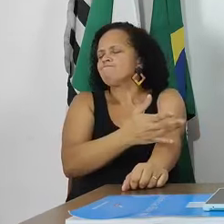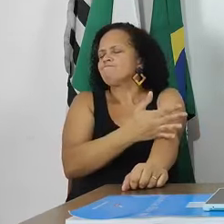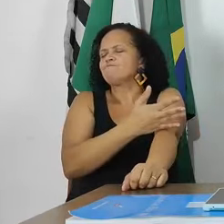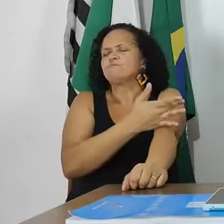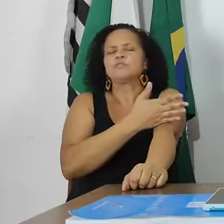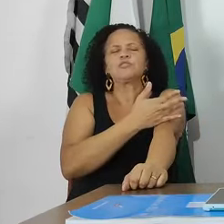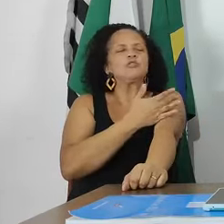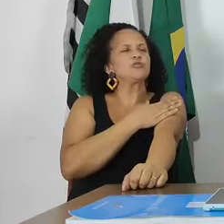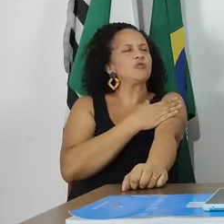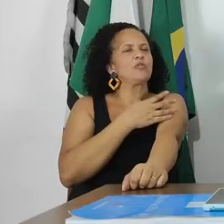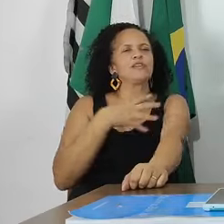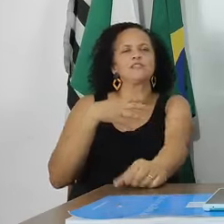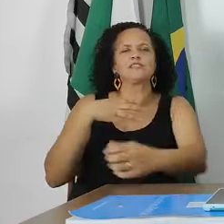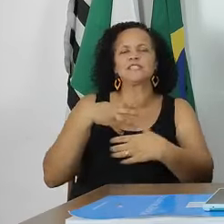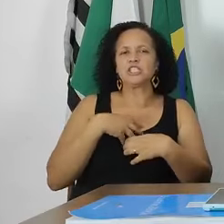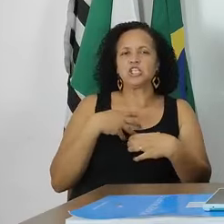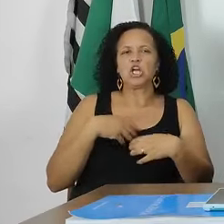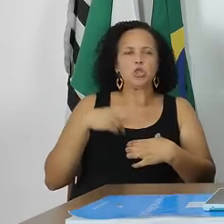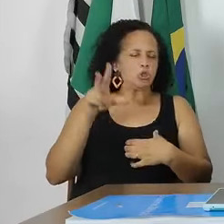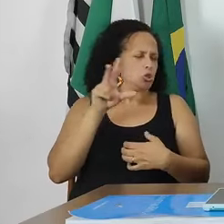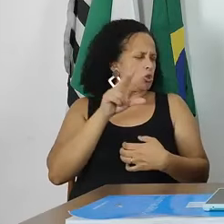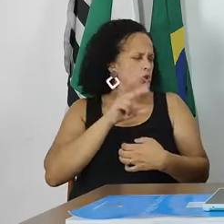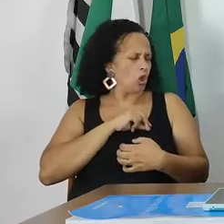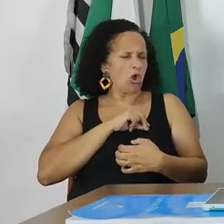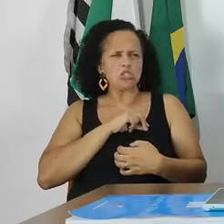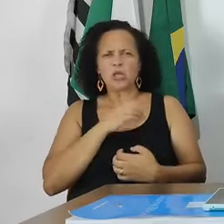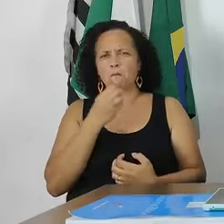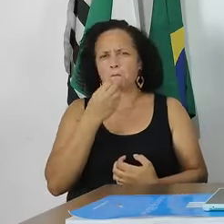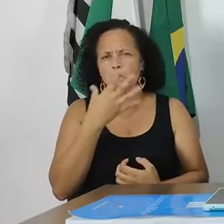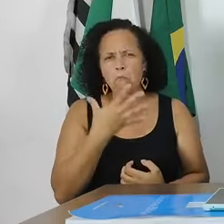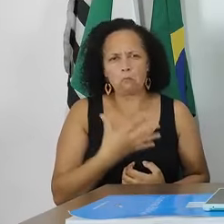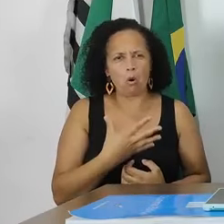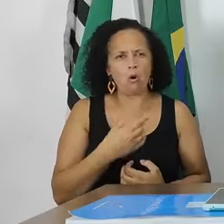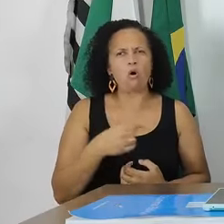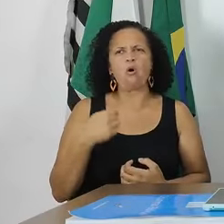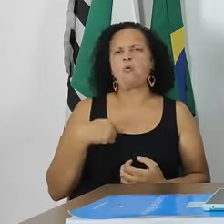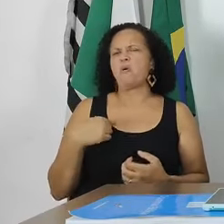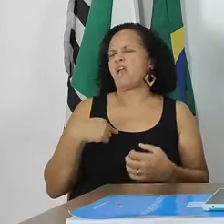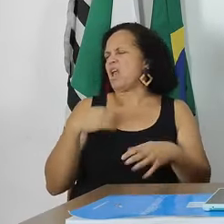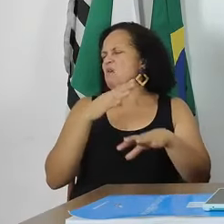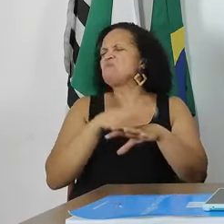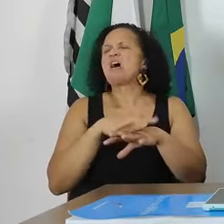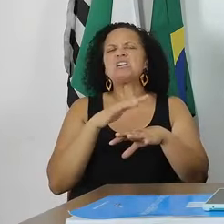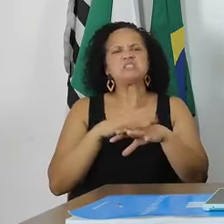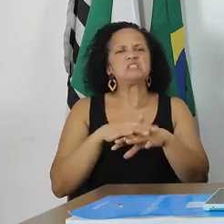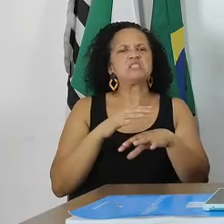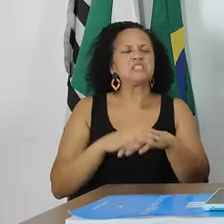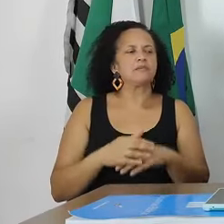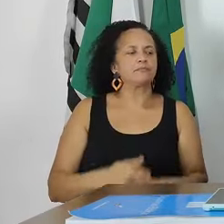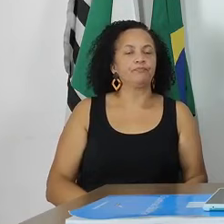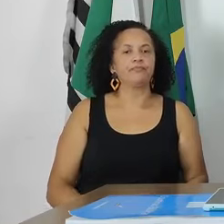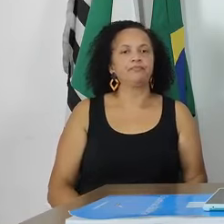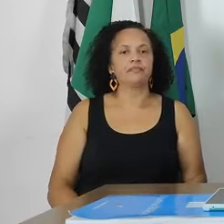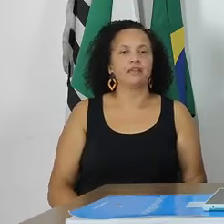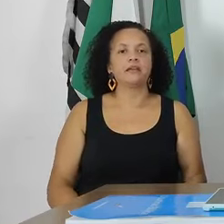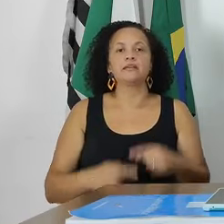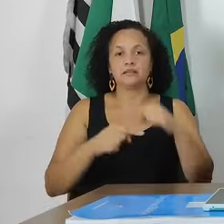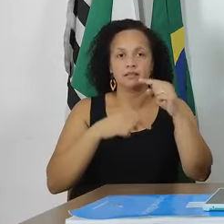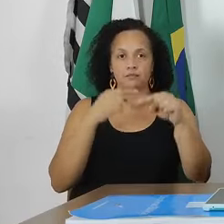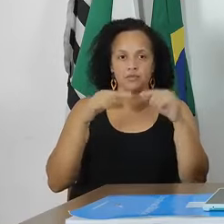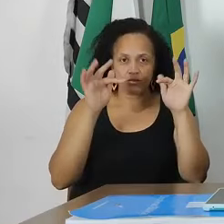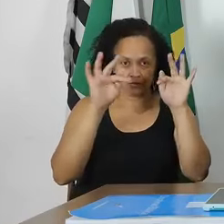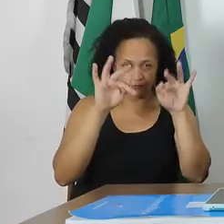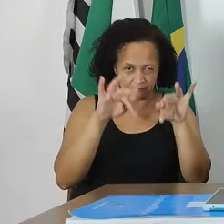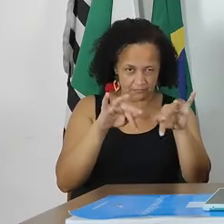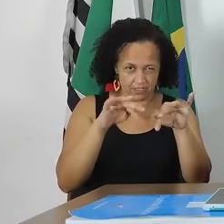minhas emoções. Eu falei, nossa, isso é bom, é isso que eu vou fazer, não sei o quê. Aí terminou o vídeo, o